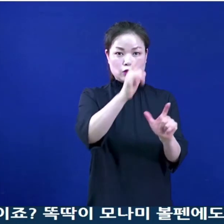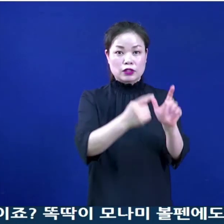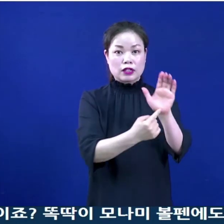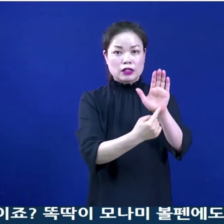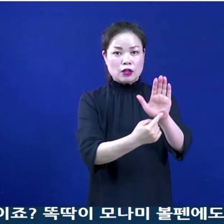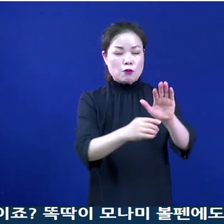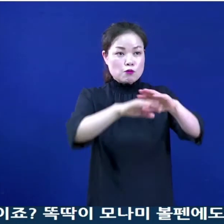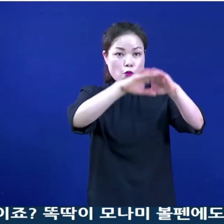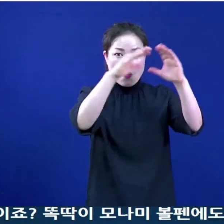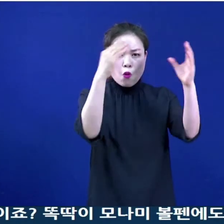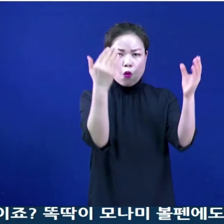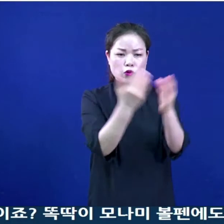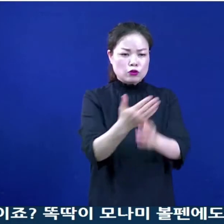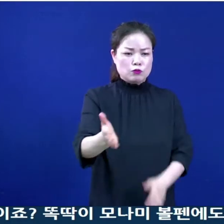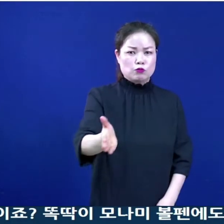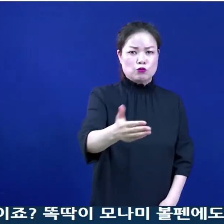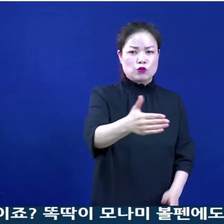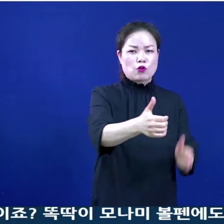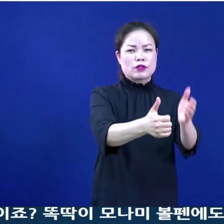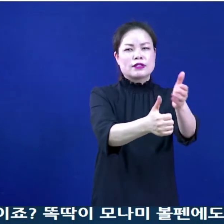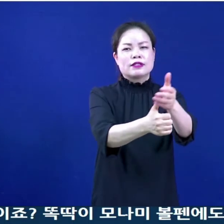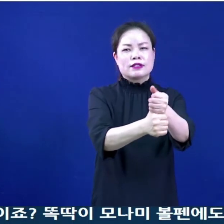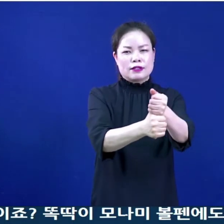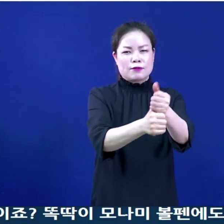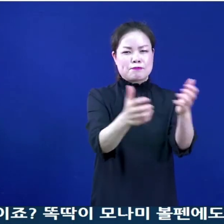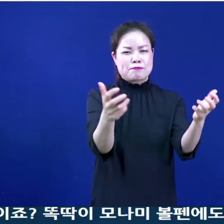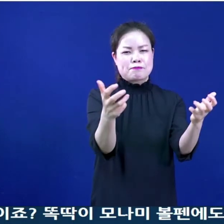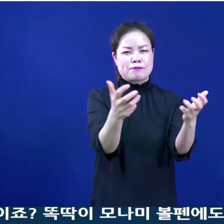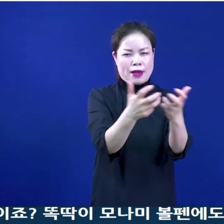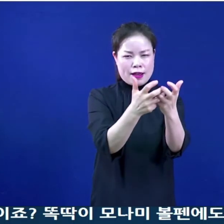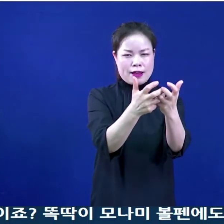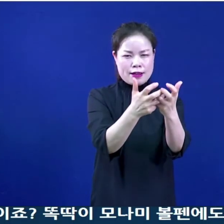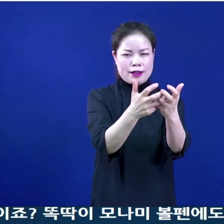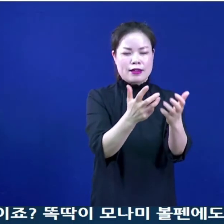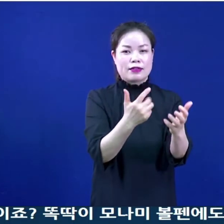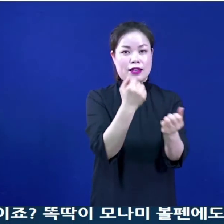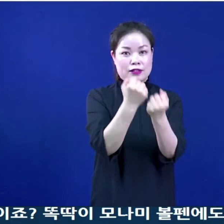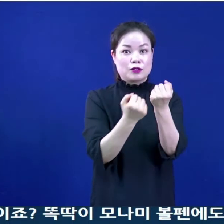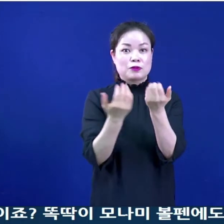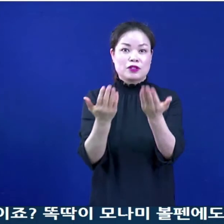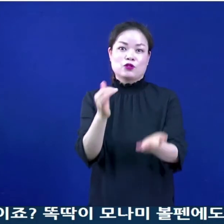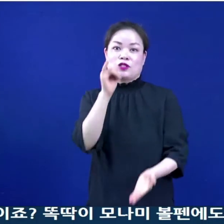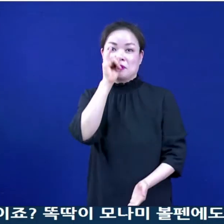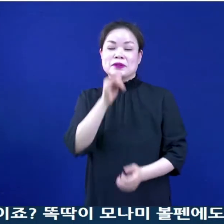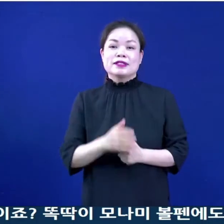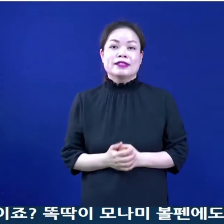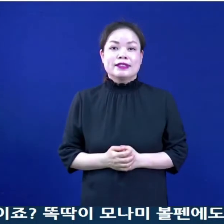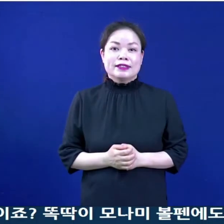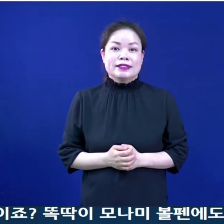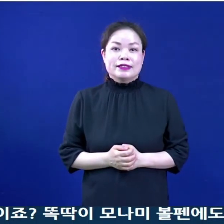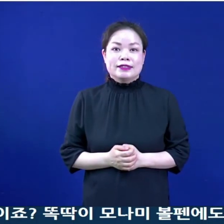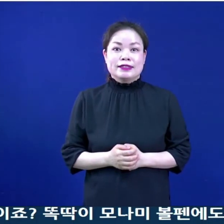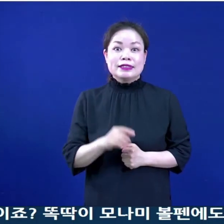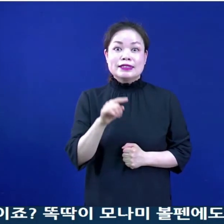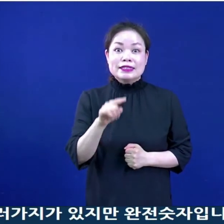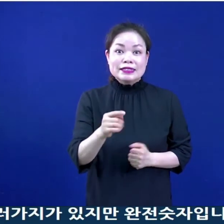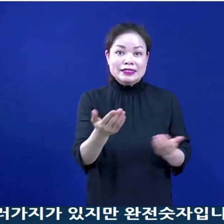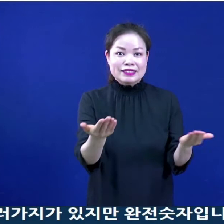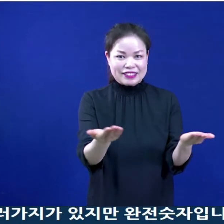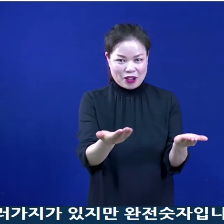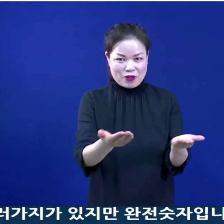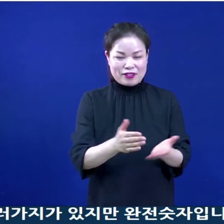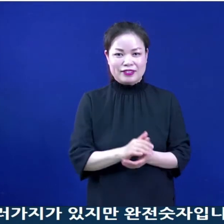모든 물고기를 잡았다, 이런 뜻이다라고 설명하기도 합니다. 자, 그